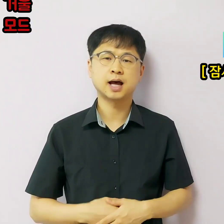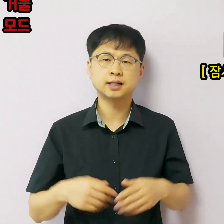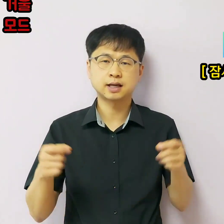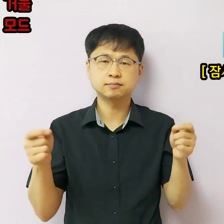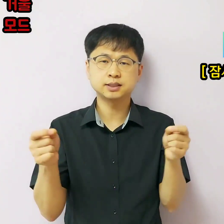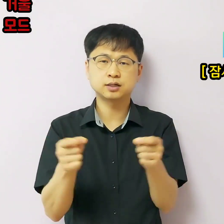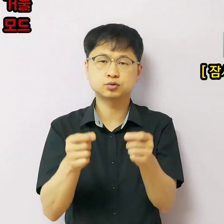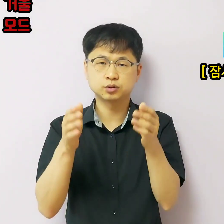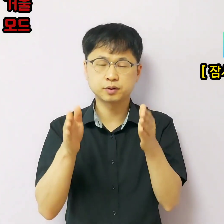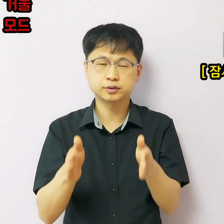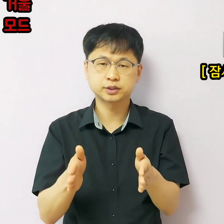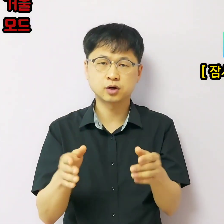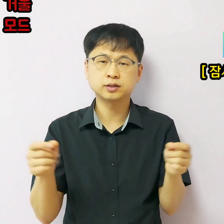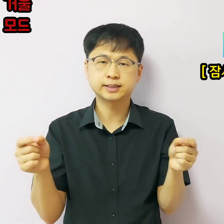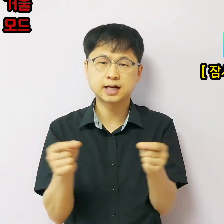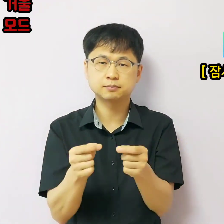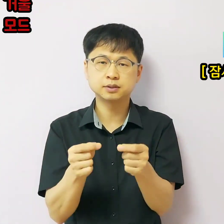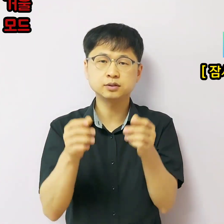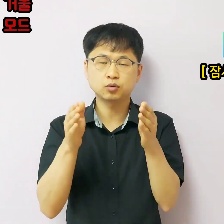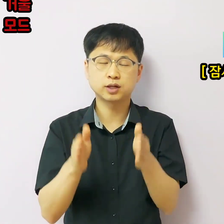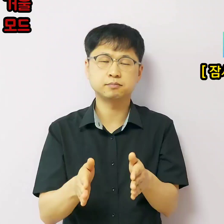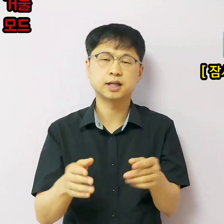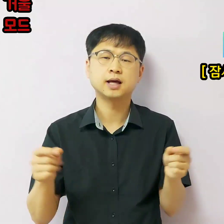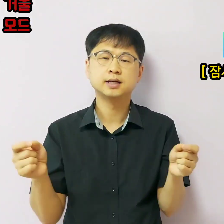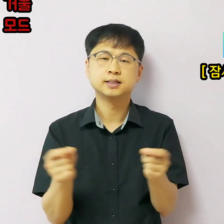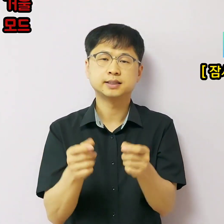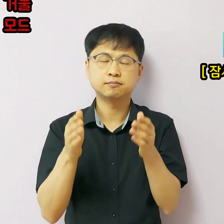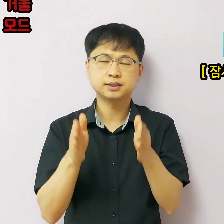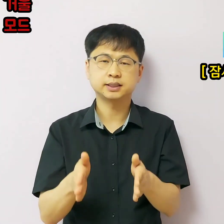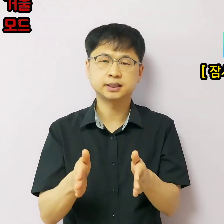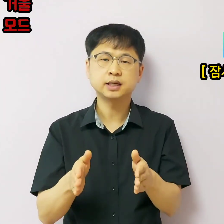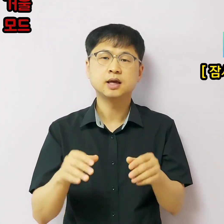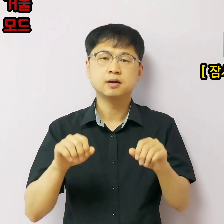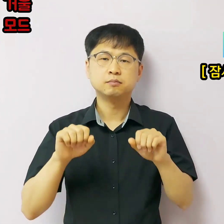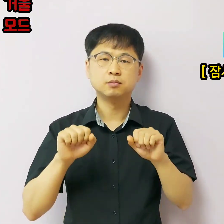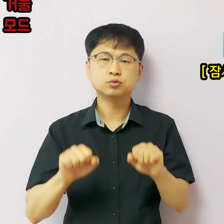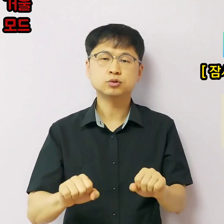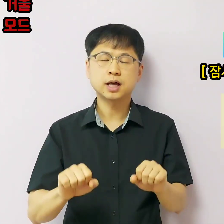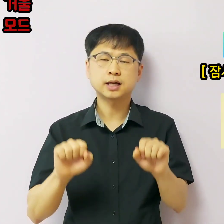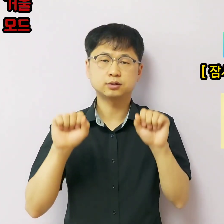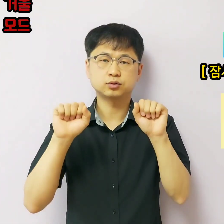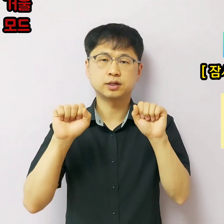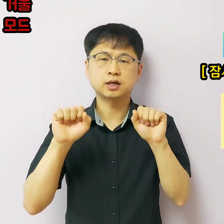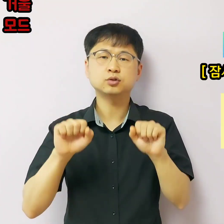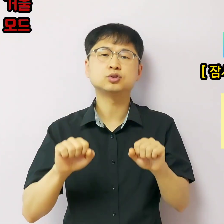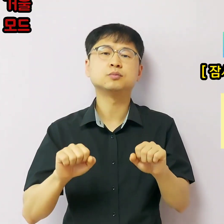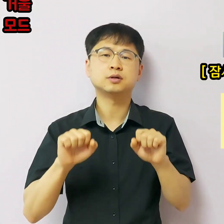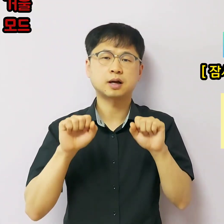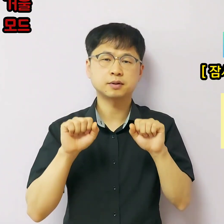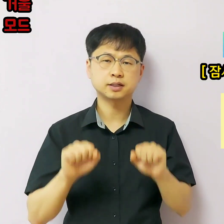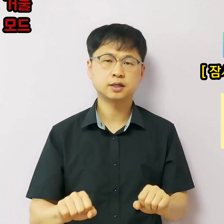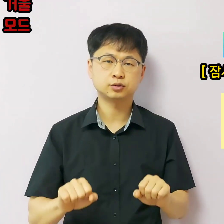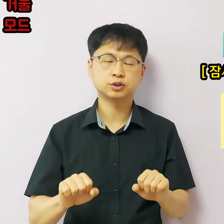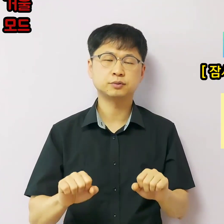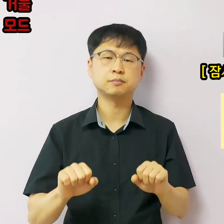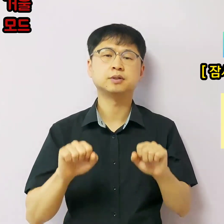알았지만입니다. 잠시라는 수어는 배웠죠. 짧은 동안입니다. 잠시 머무르다라는 수어는 양손 주먹을 가볍게 내려주시면